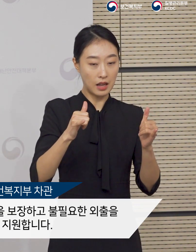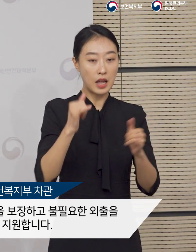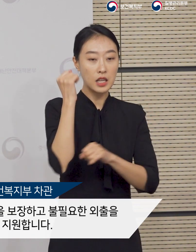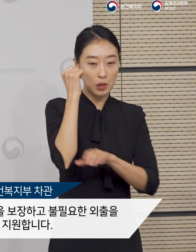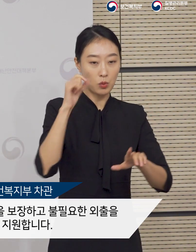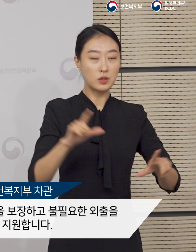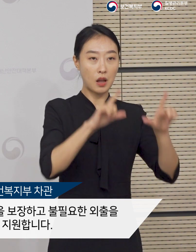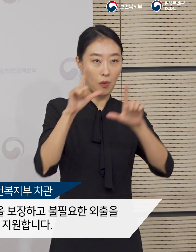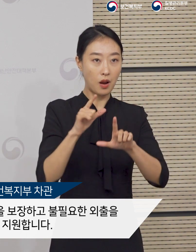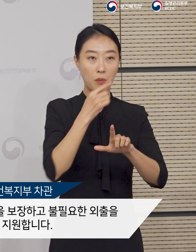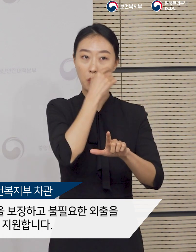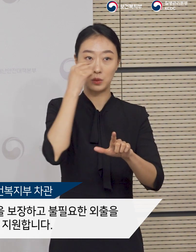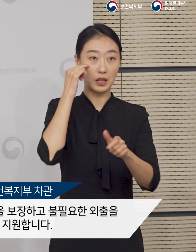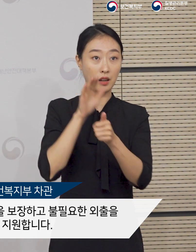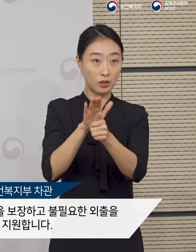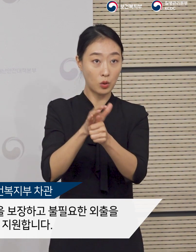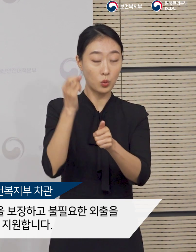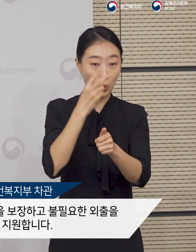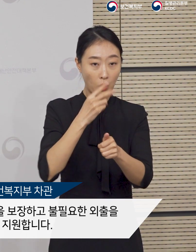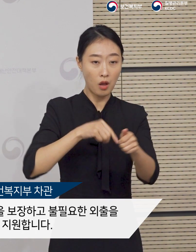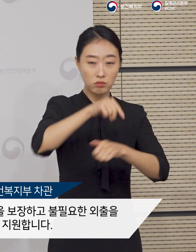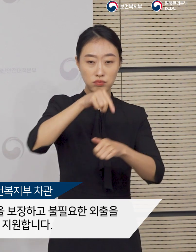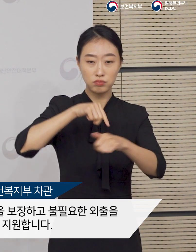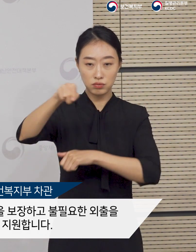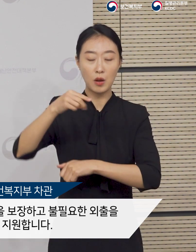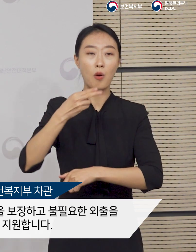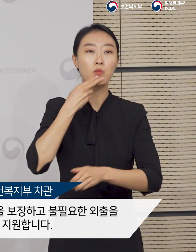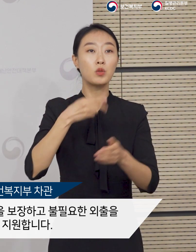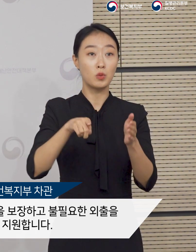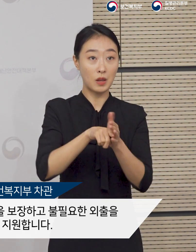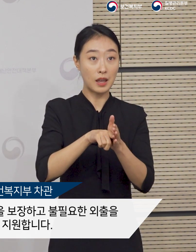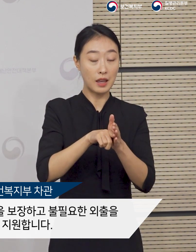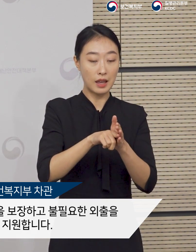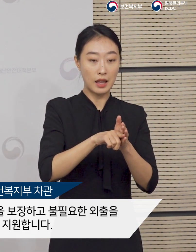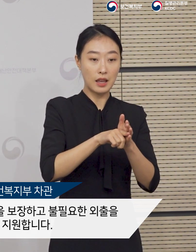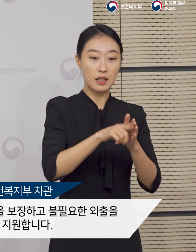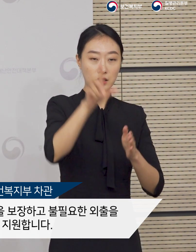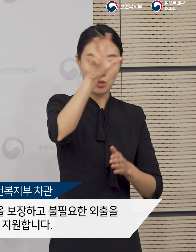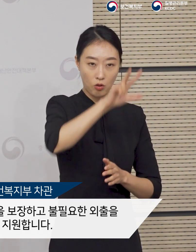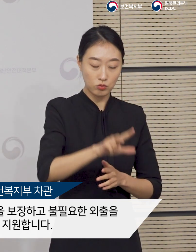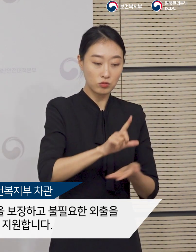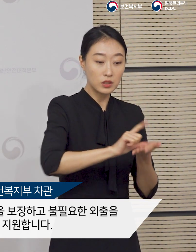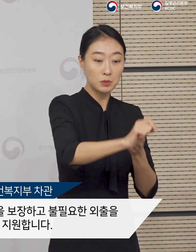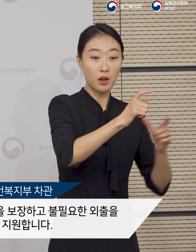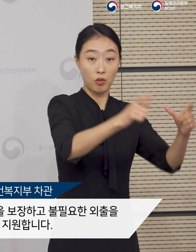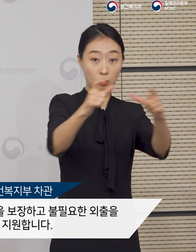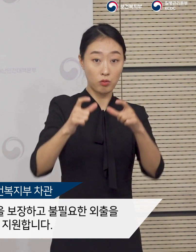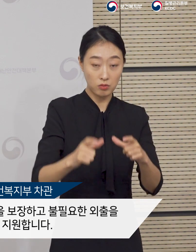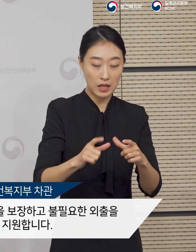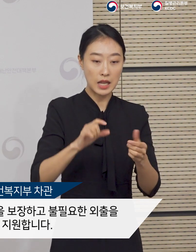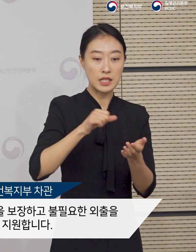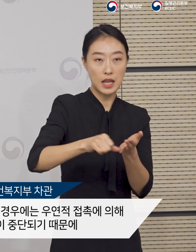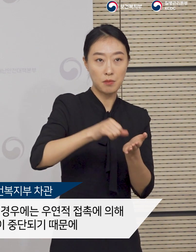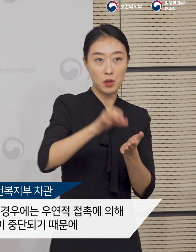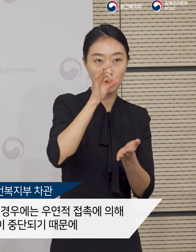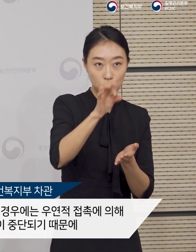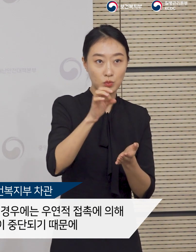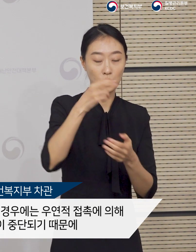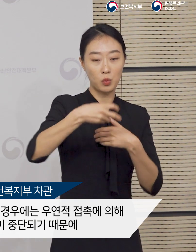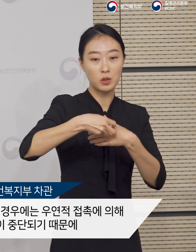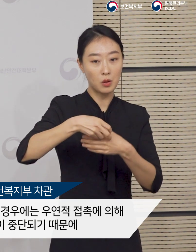보장하고 불필요한 외출을 방지하기 위해 각 지자체에서 식료품, 생필품 등을 지원합니다.